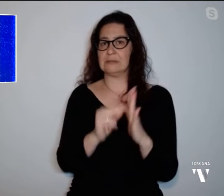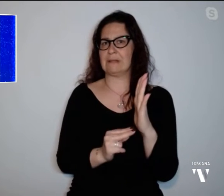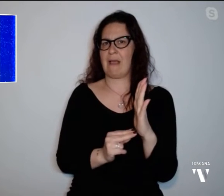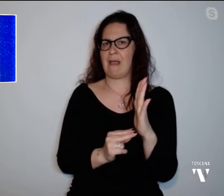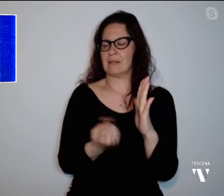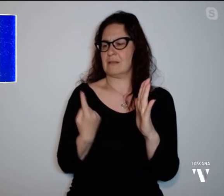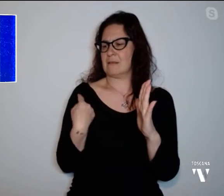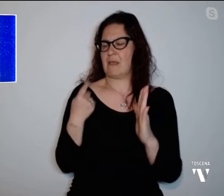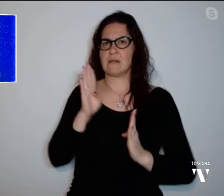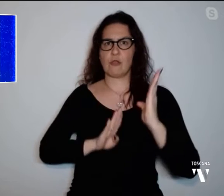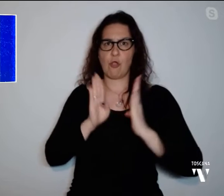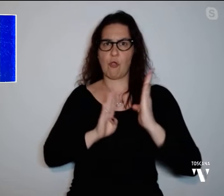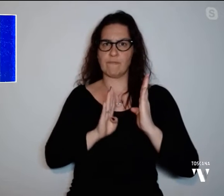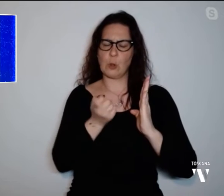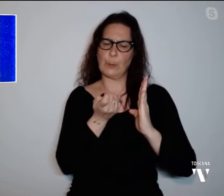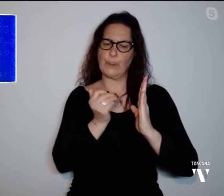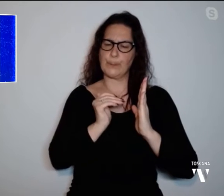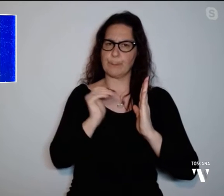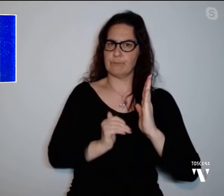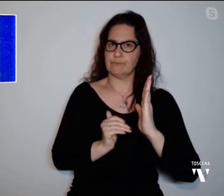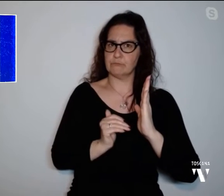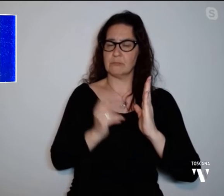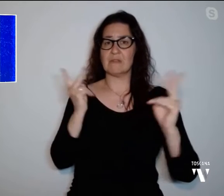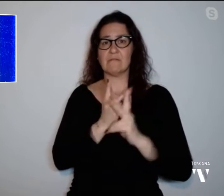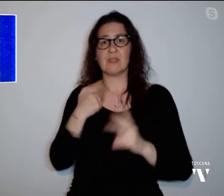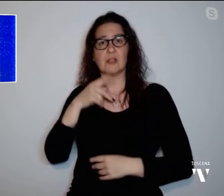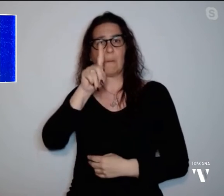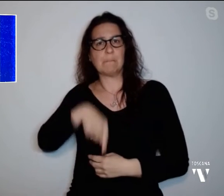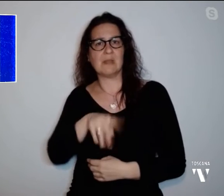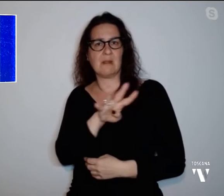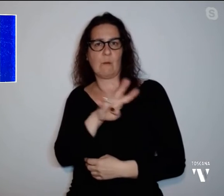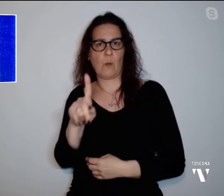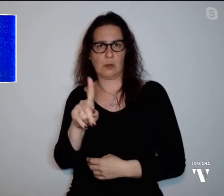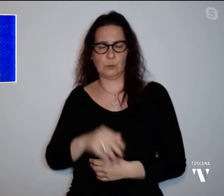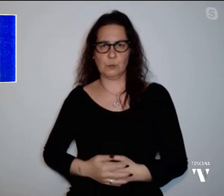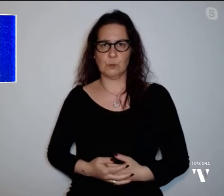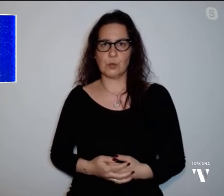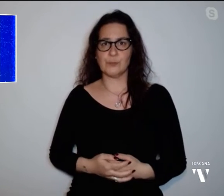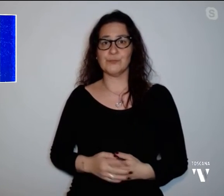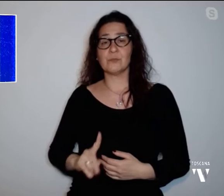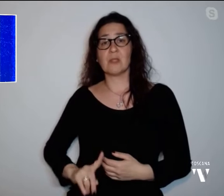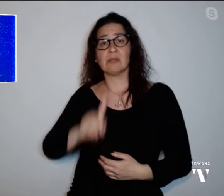quando erano stati censiti 1.041 nuovi casi su